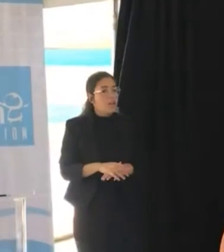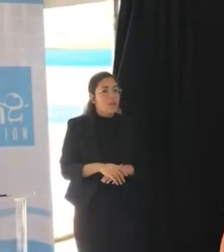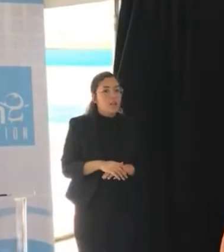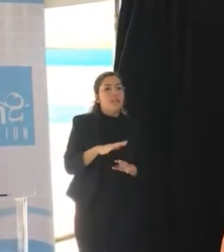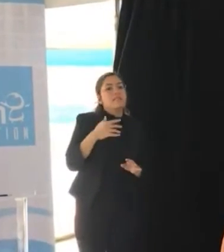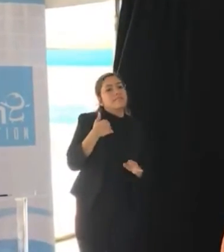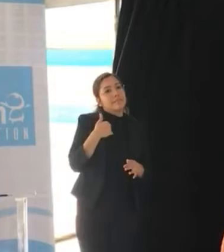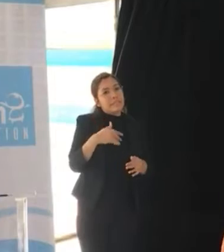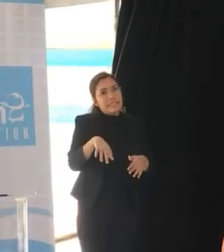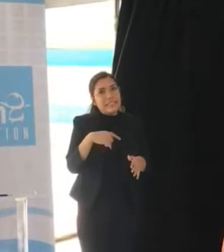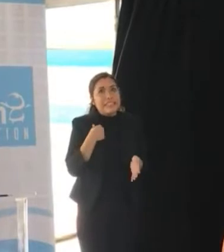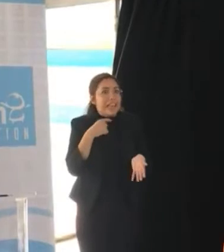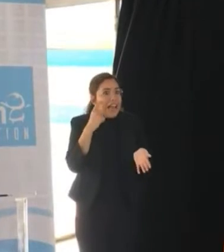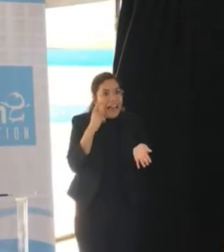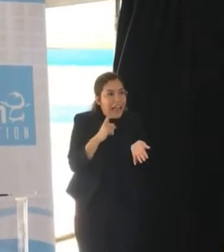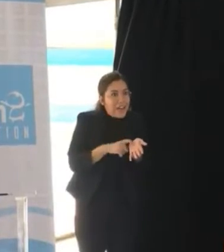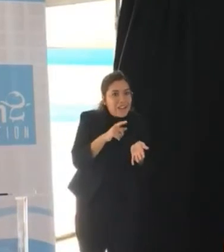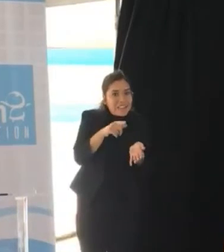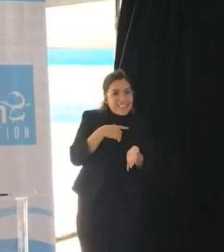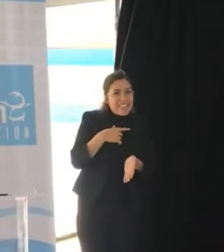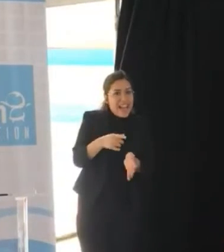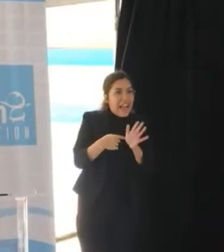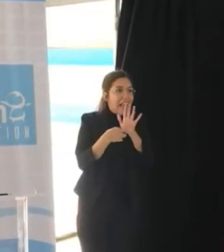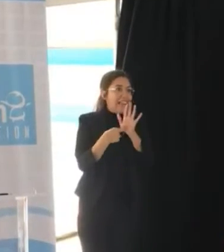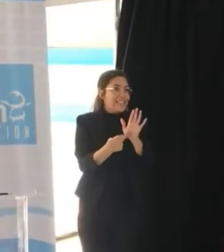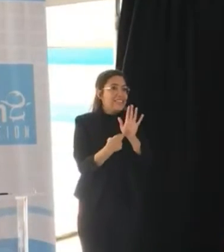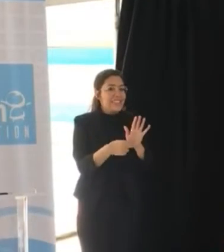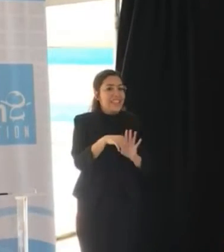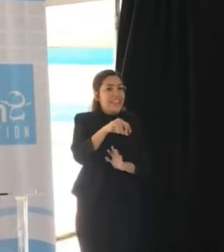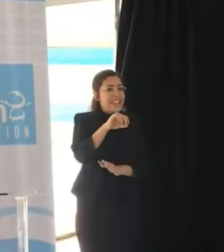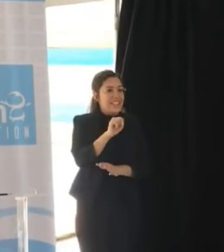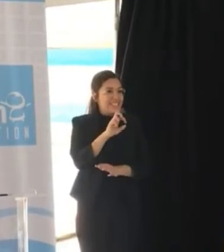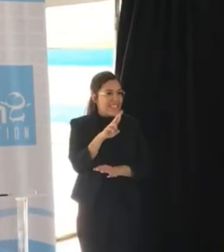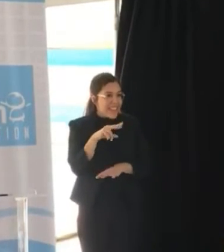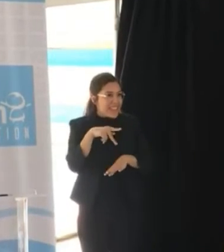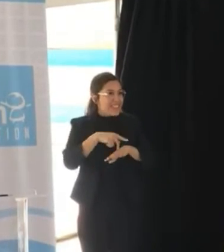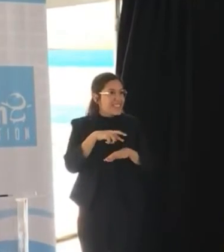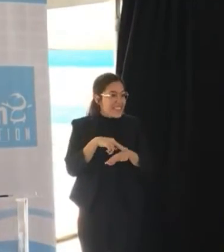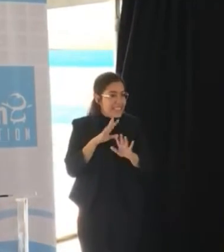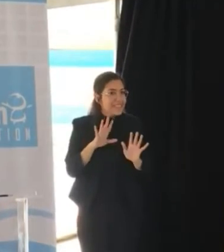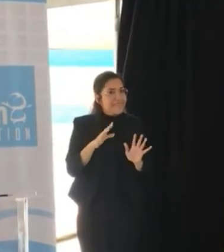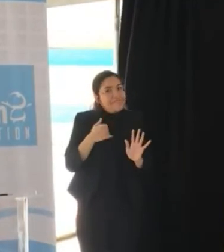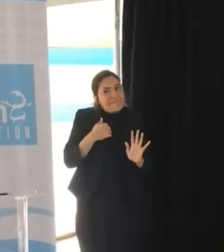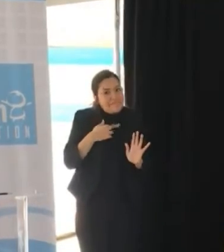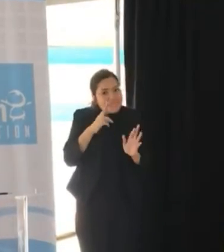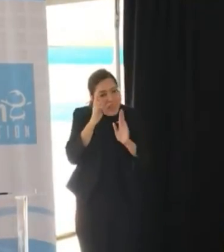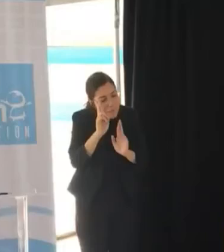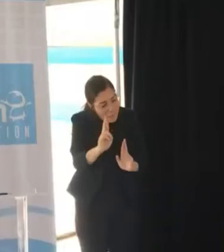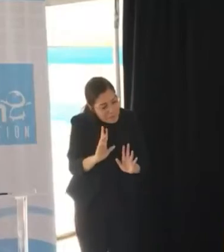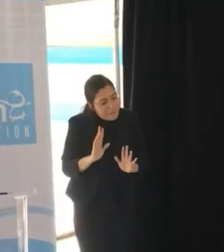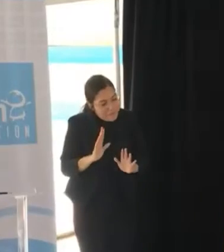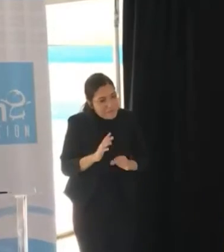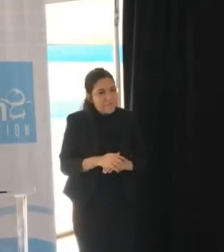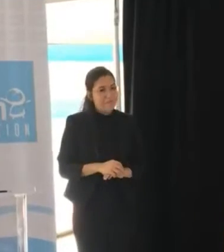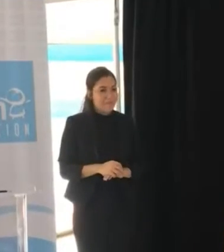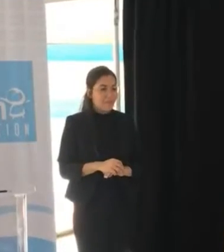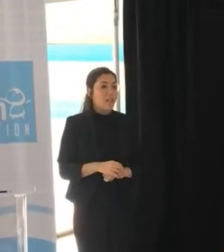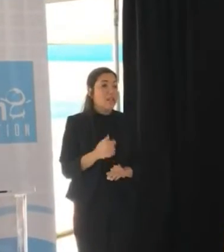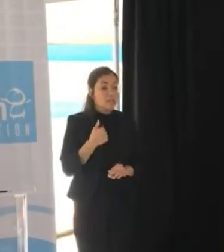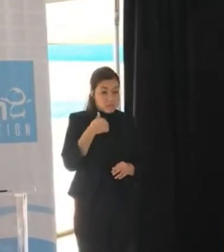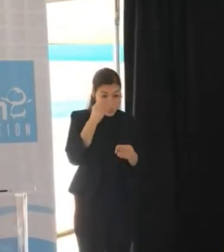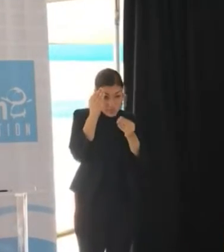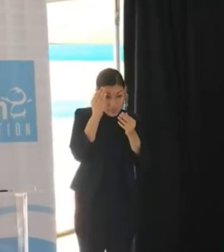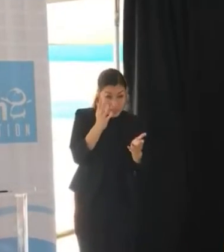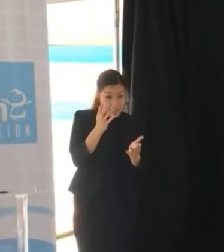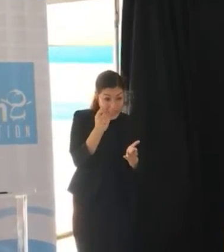abrí, gracias, mi respeto siempre, mi respeto. Ustedes son espectaculares. Pero quiero que entiendan que el proceso de